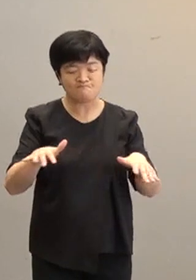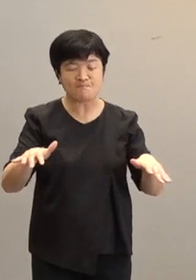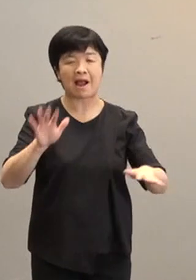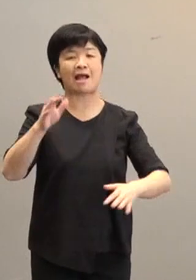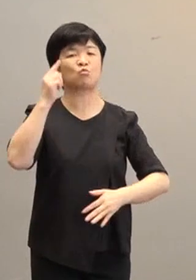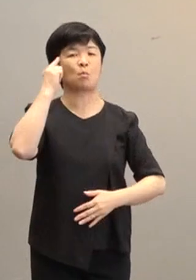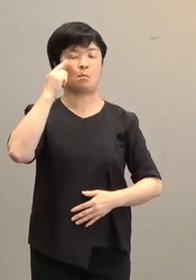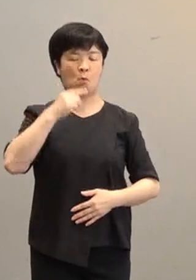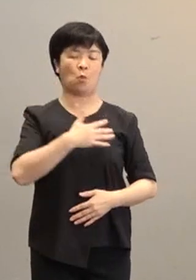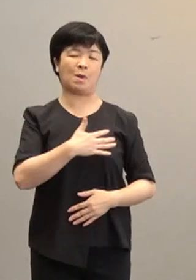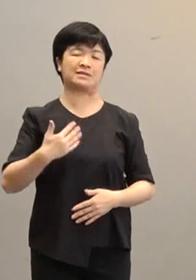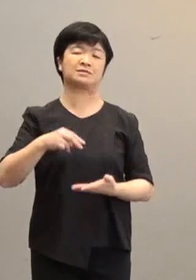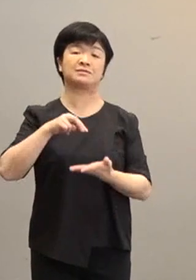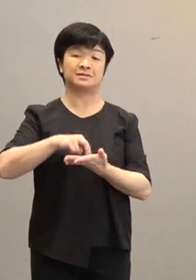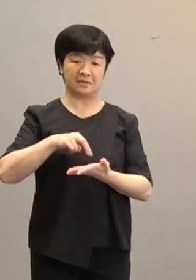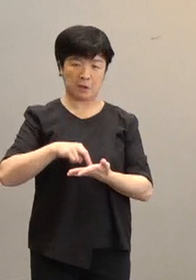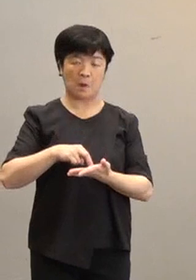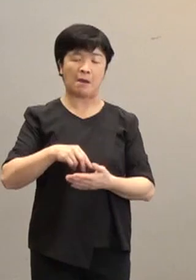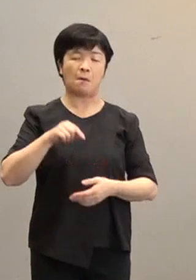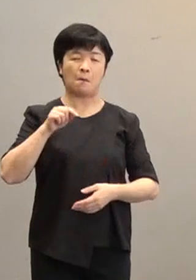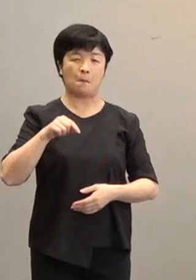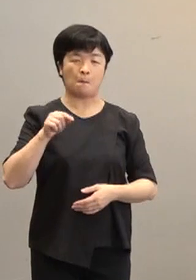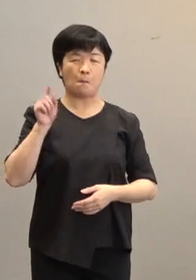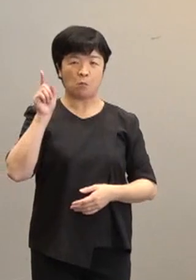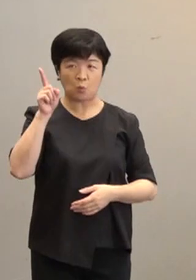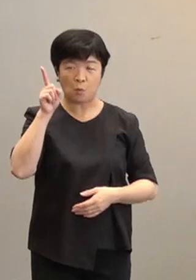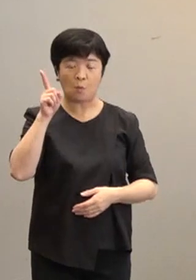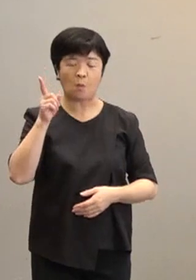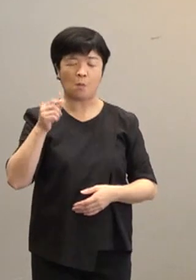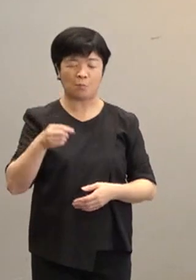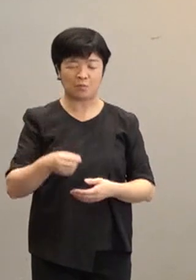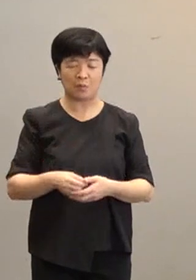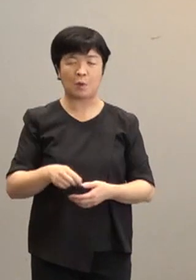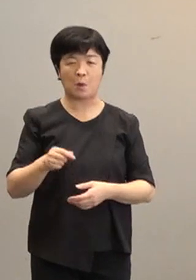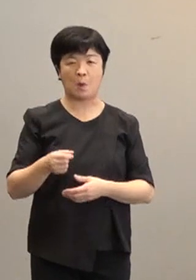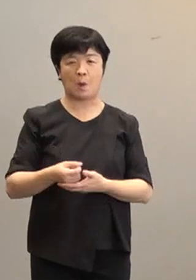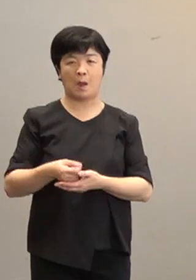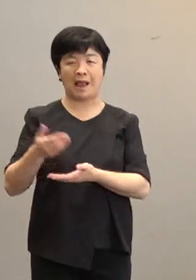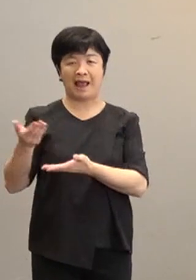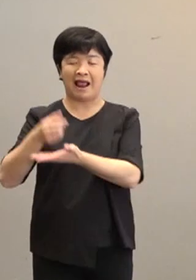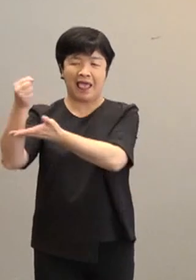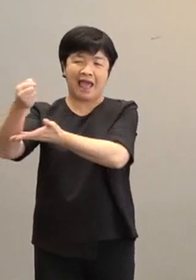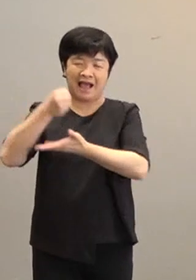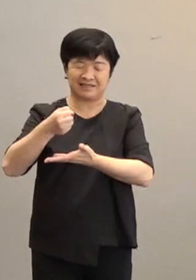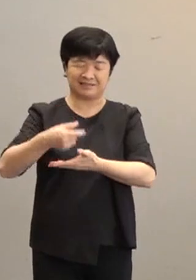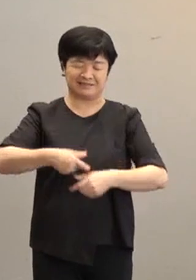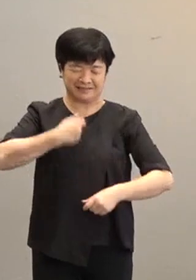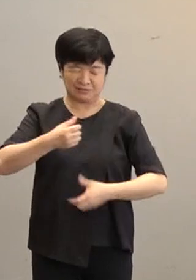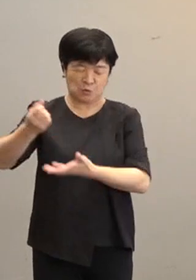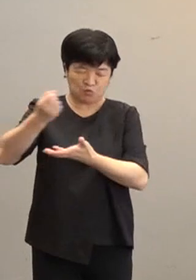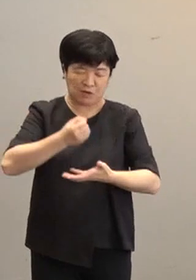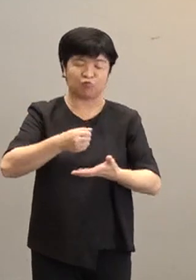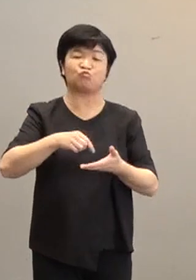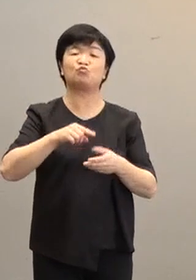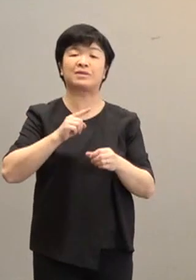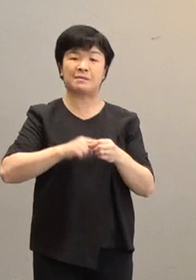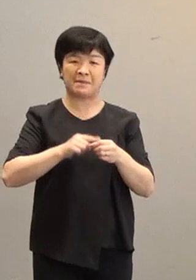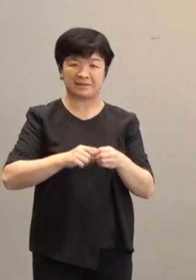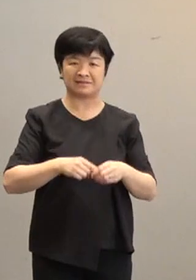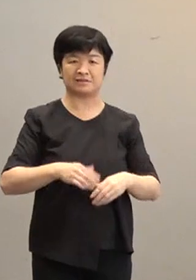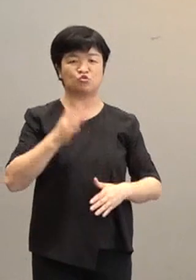々とするとですね、こうしたレガシーをしっかりと生かしていくためにですね、スポーツ、地域活性化、そして